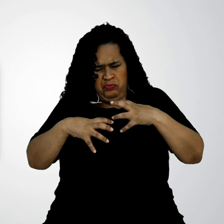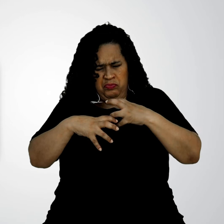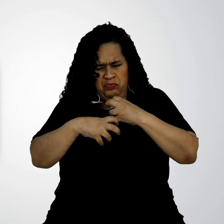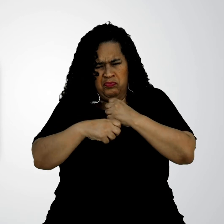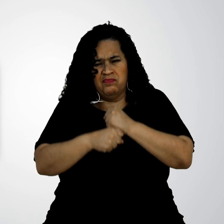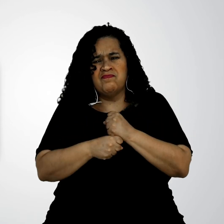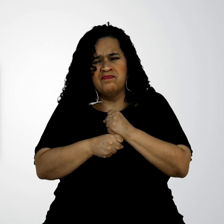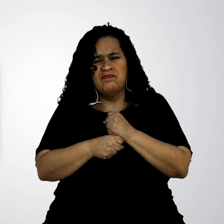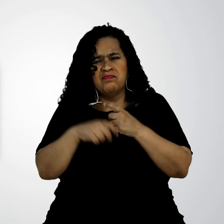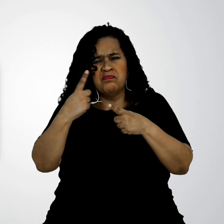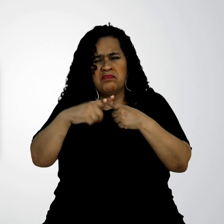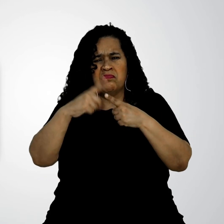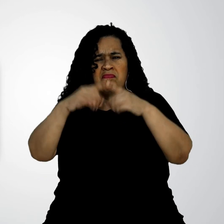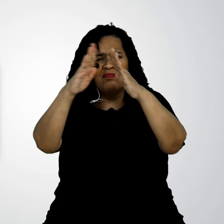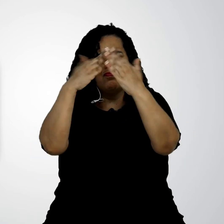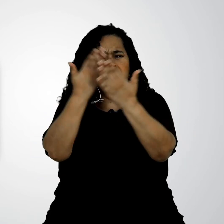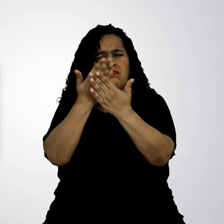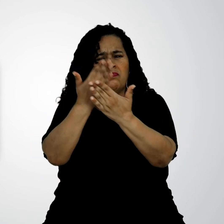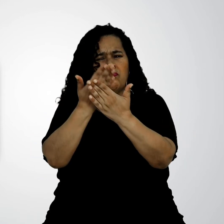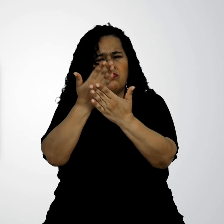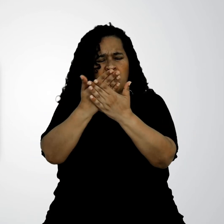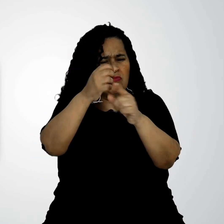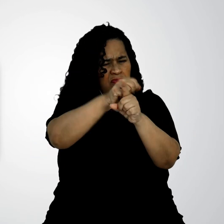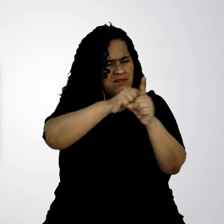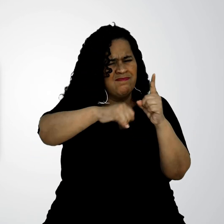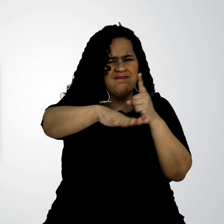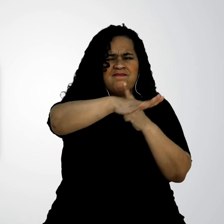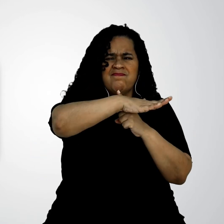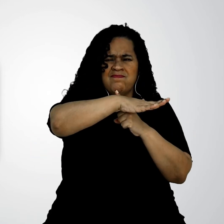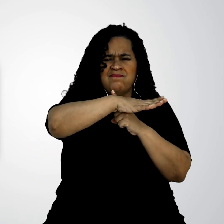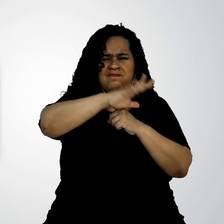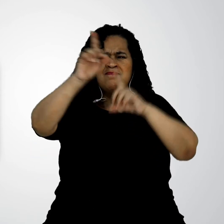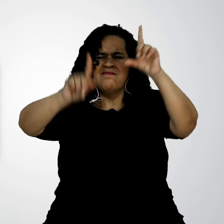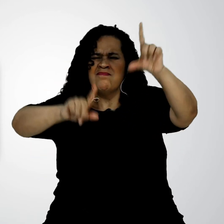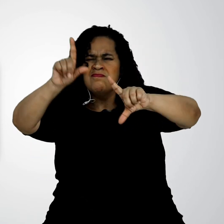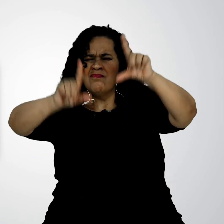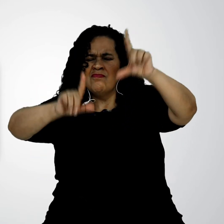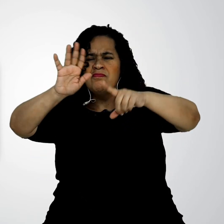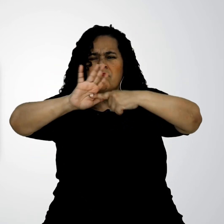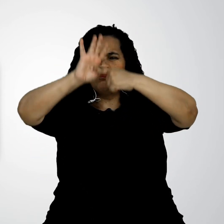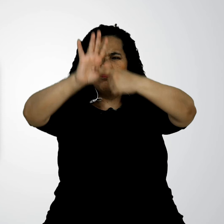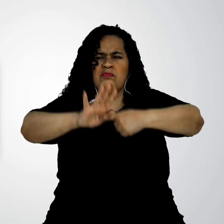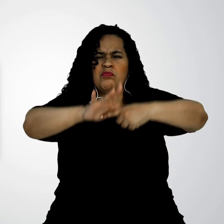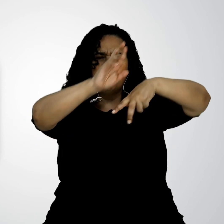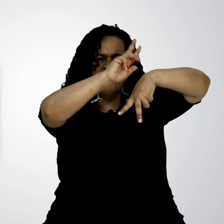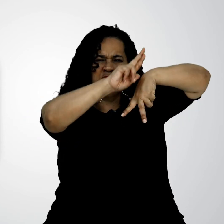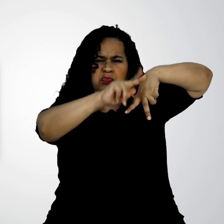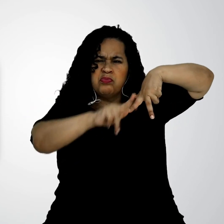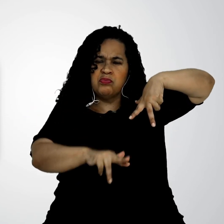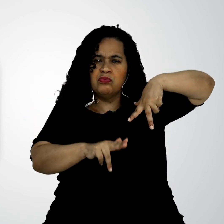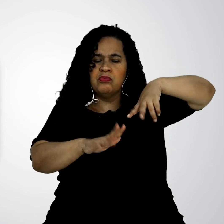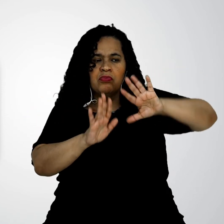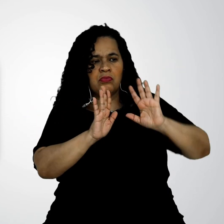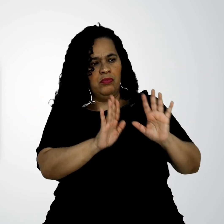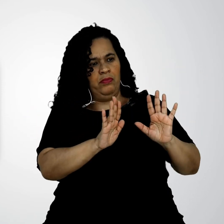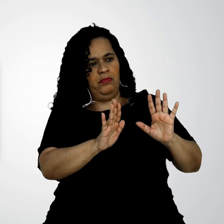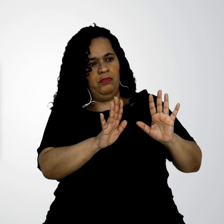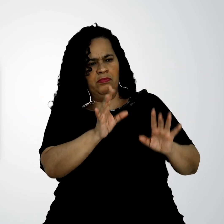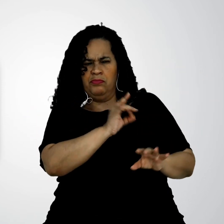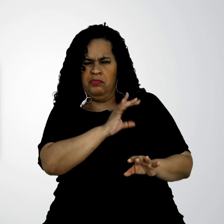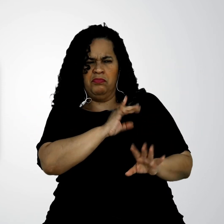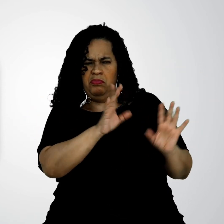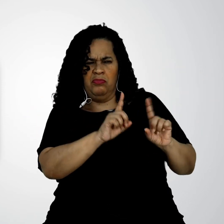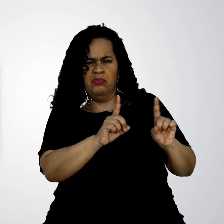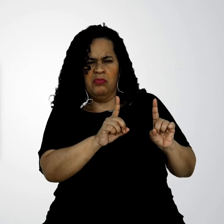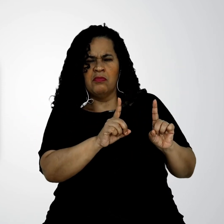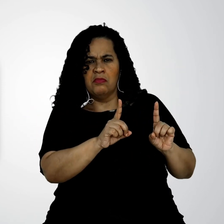inserida. Na escola, no ambiente social, com essas propagandas, não tenha medo. Né? O reino da luz é mais forte do que o reino